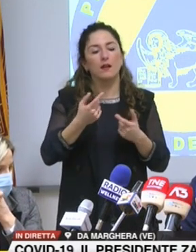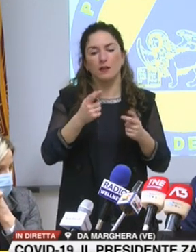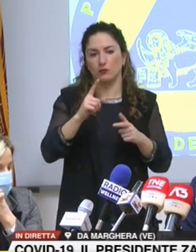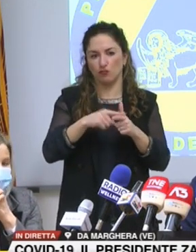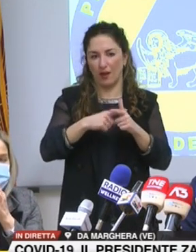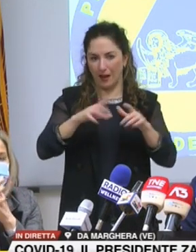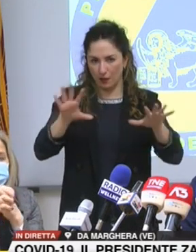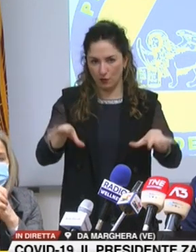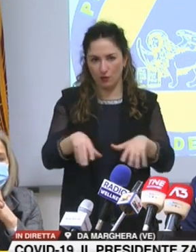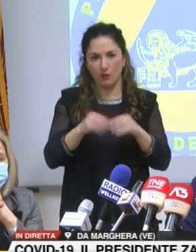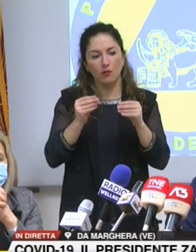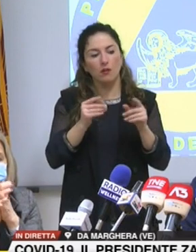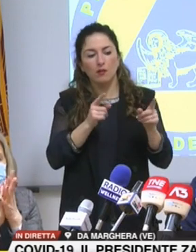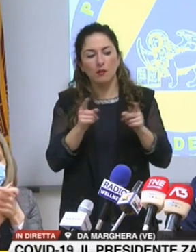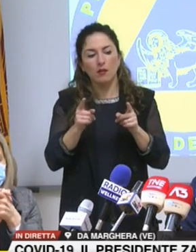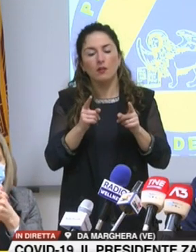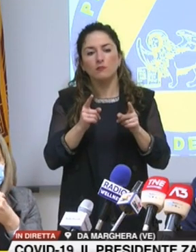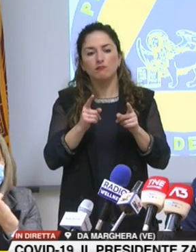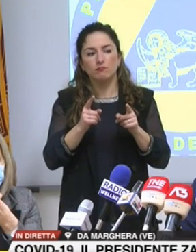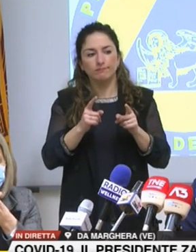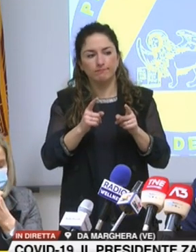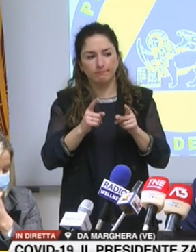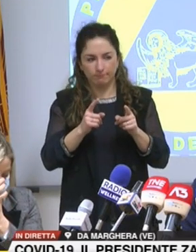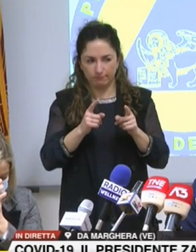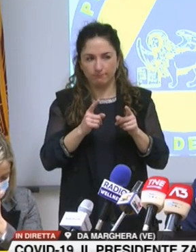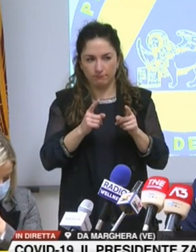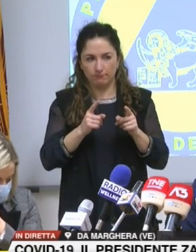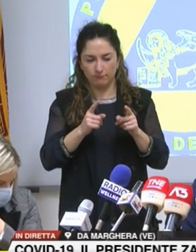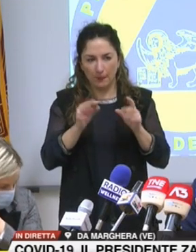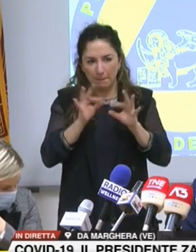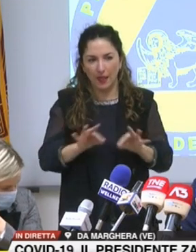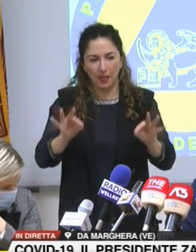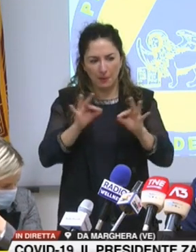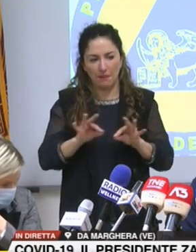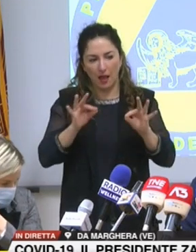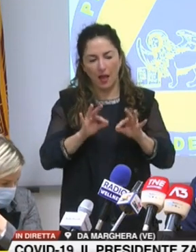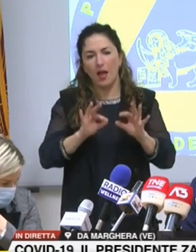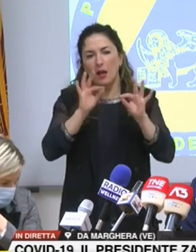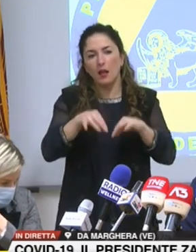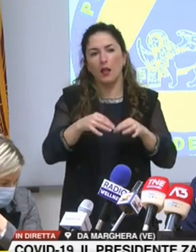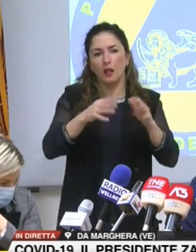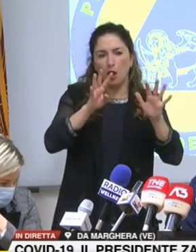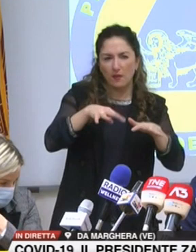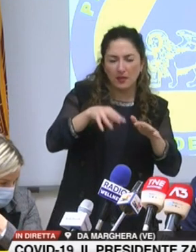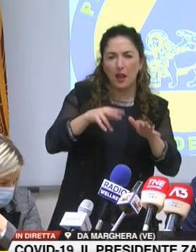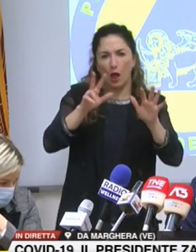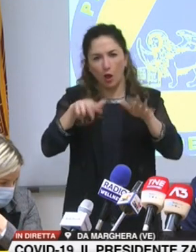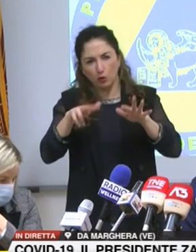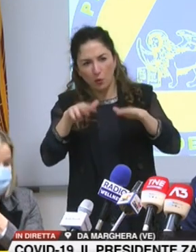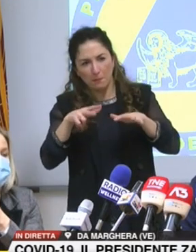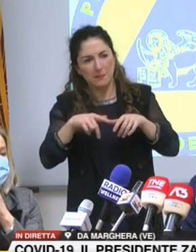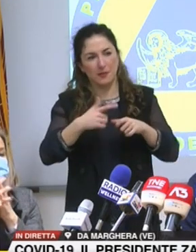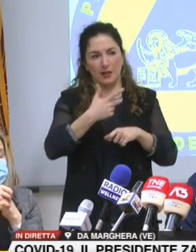gennaio, scaldando i motori, avendo un ritmo che portava anche a 8.000, 8.500, 9.000 vaccinazioni, parlo di